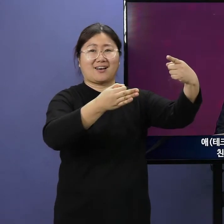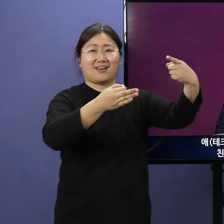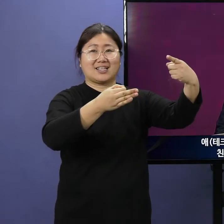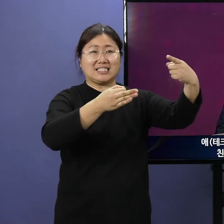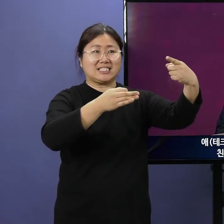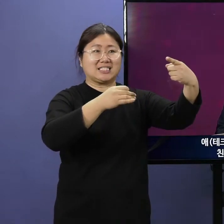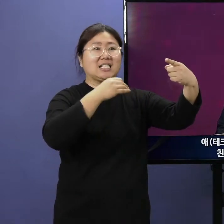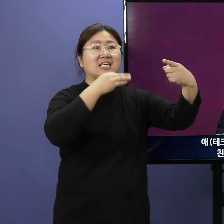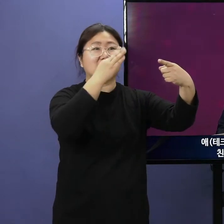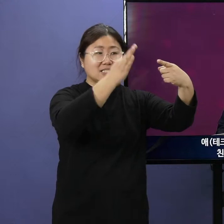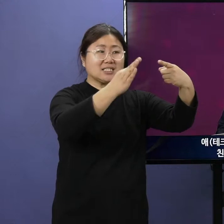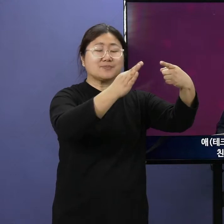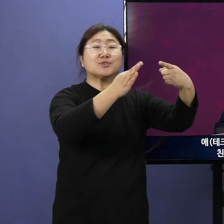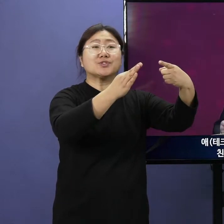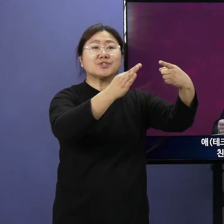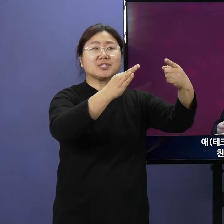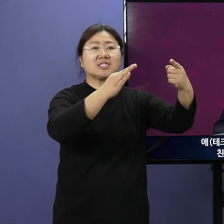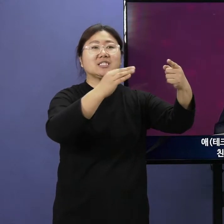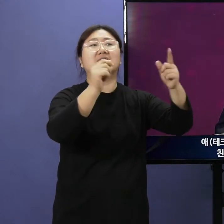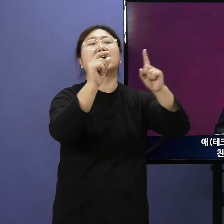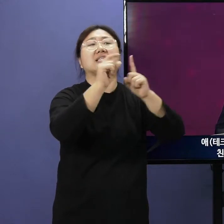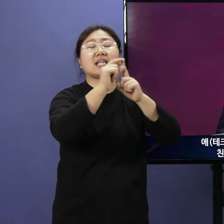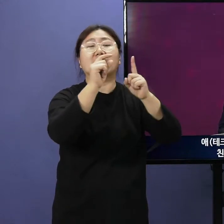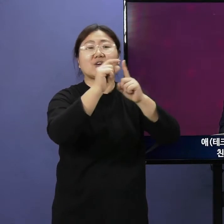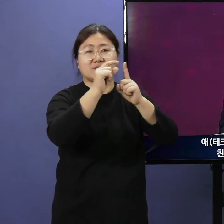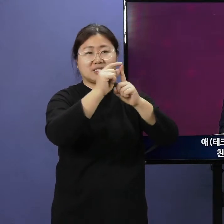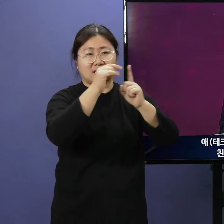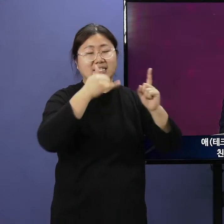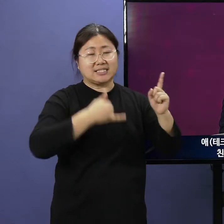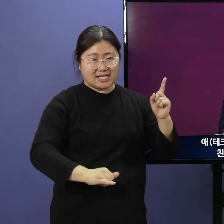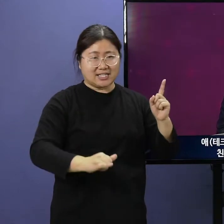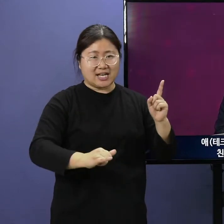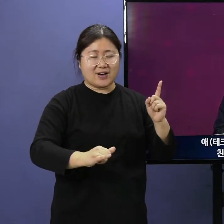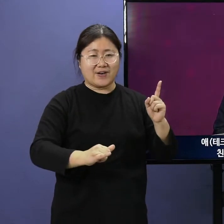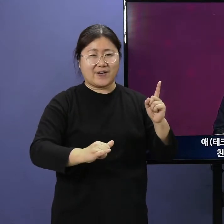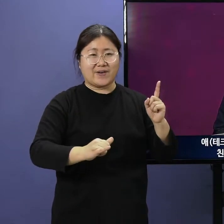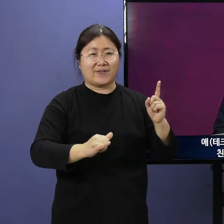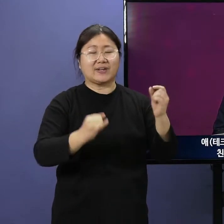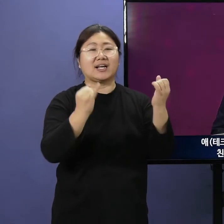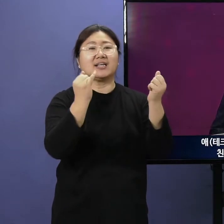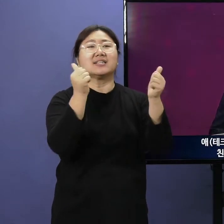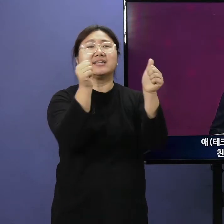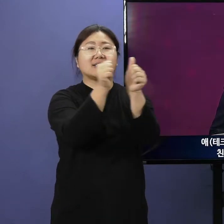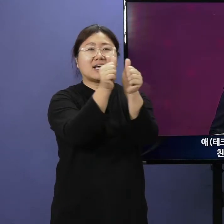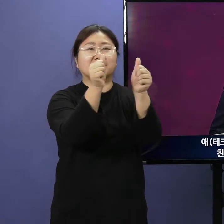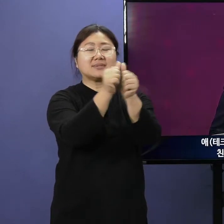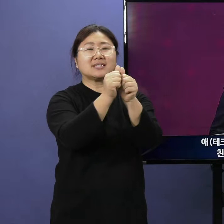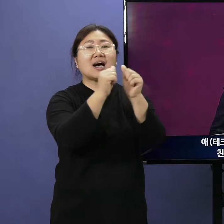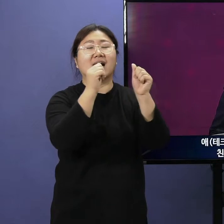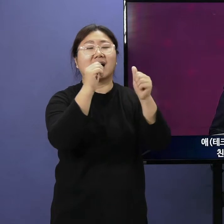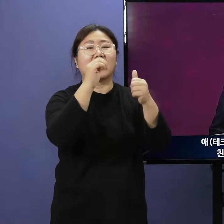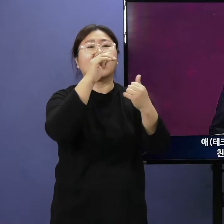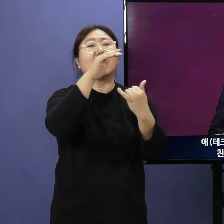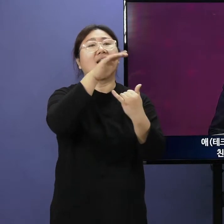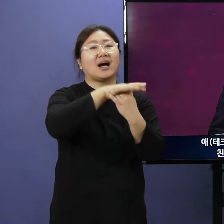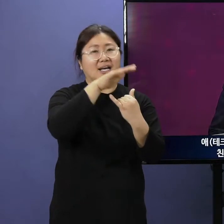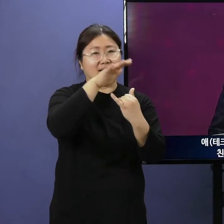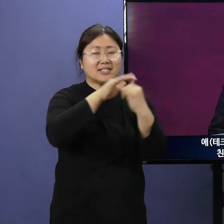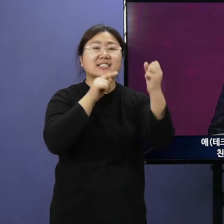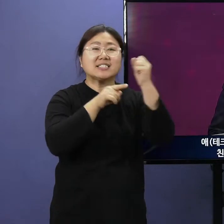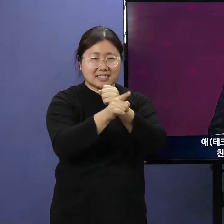테크논이란 단어는 자녀 또는 남자아이라는 뜻입니다. 그런데 이것을 사람에게 부를